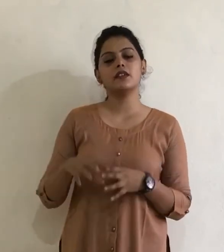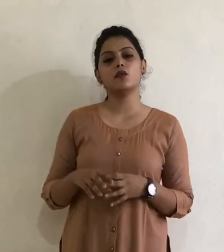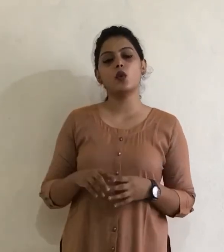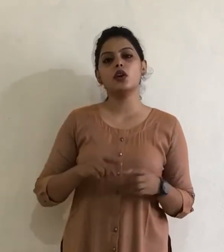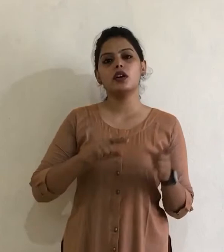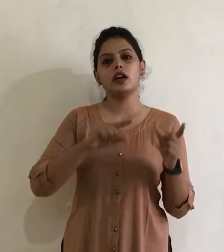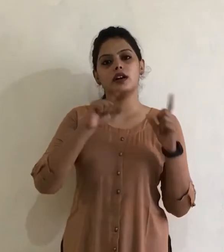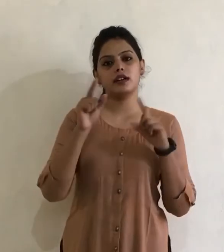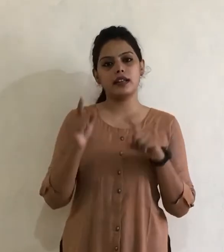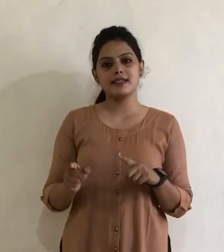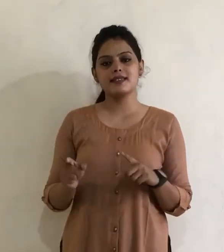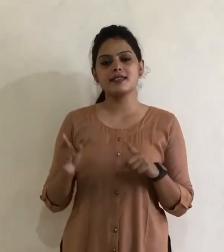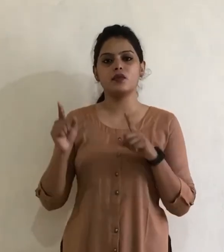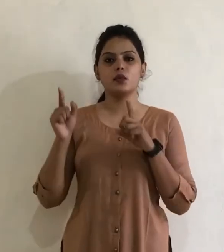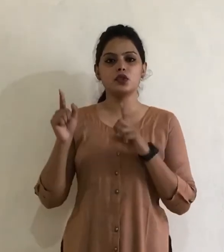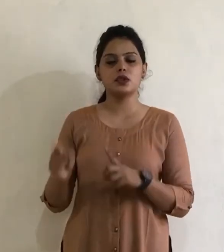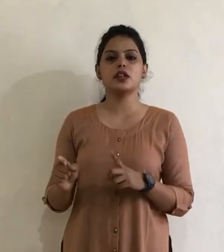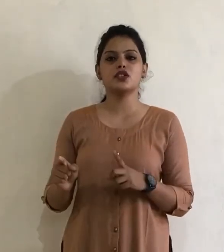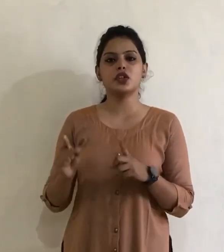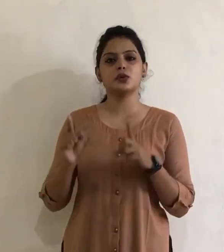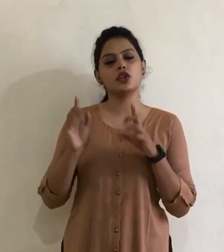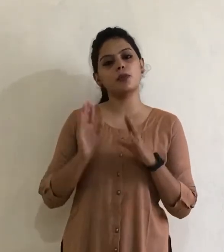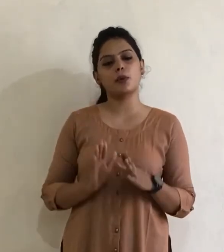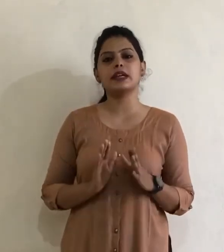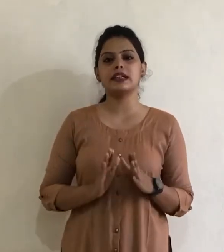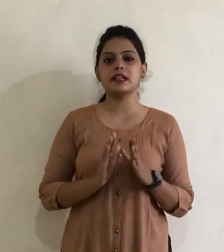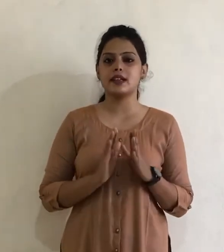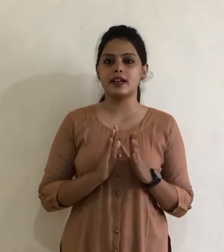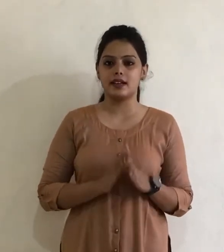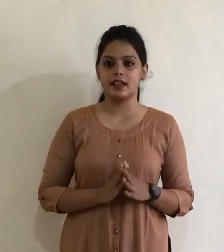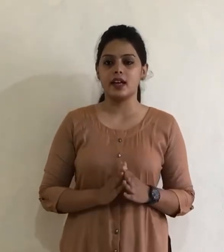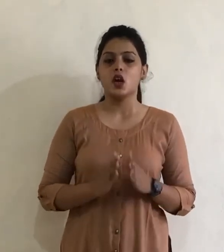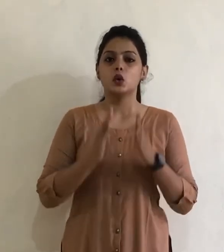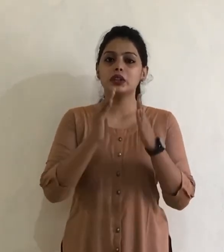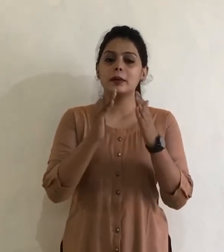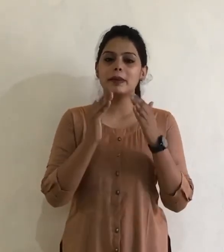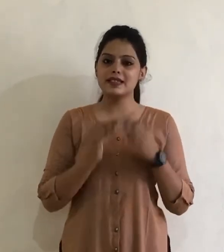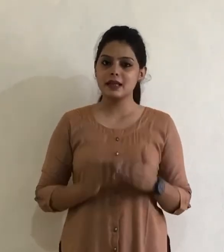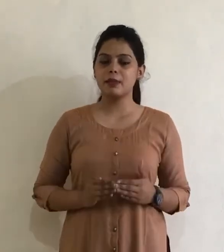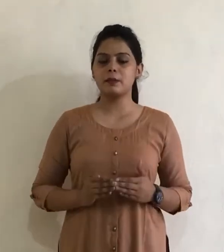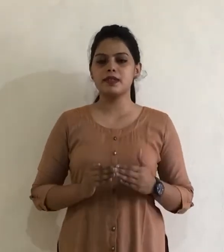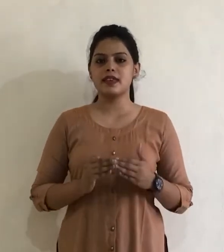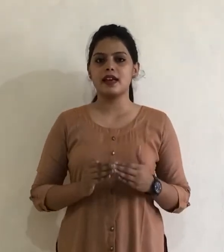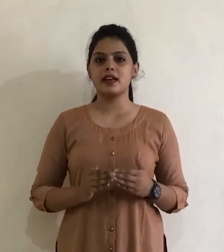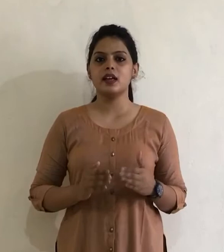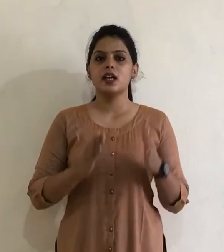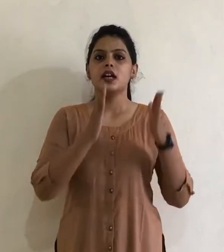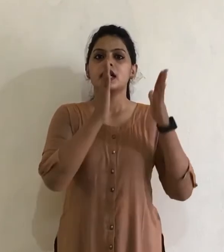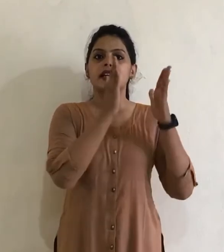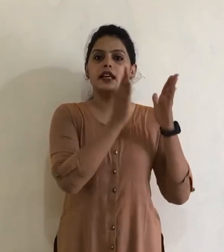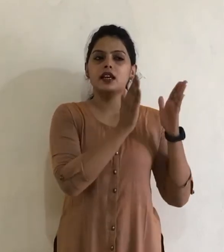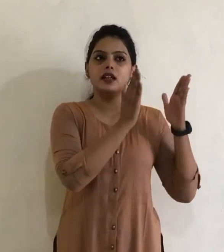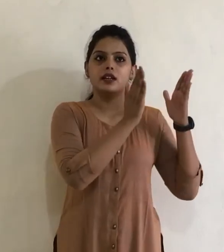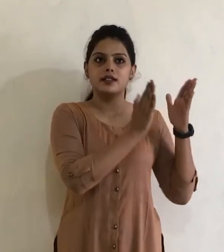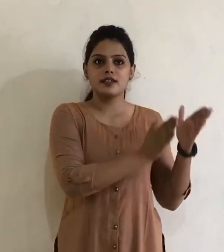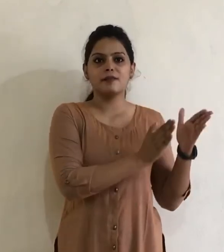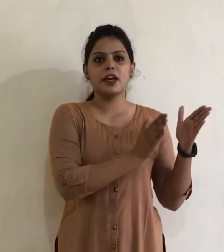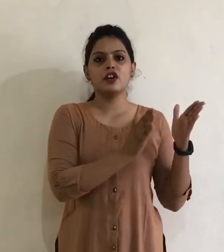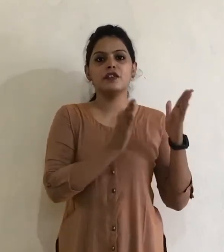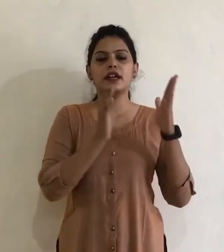वो license उस institution को provide किया जाया है. उनका basic purpose क्या है? कि Reserve Bank of